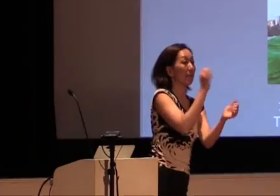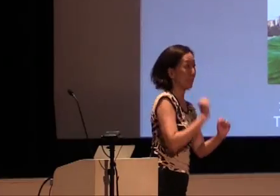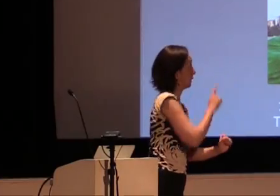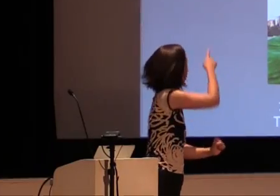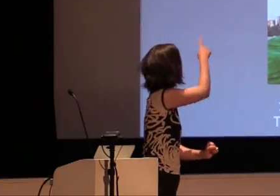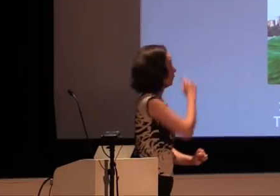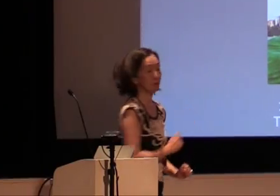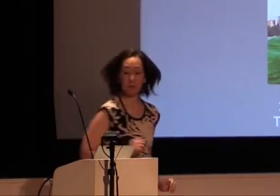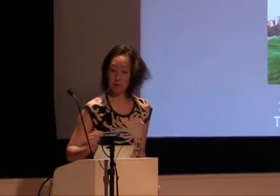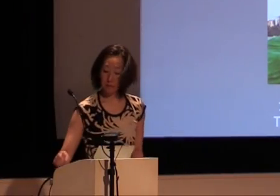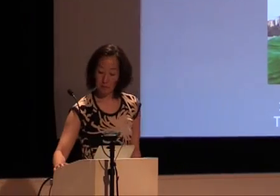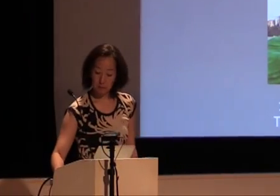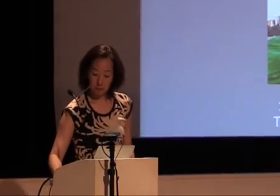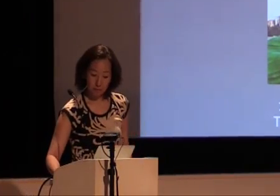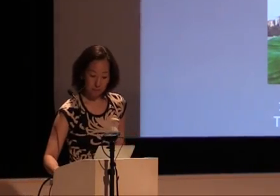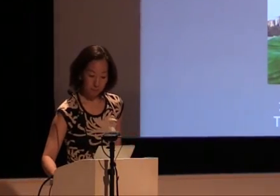私は真ん中におります。